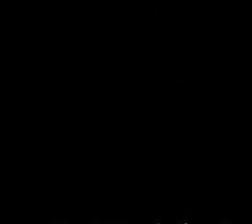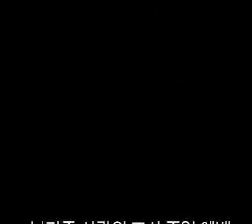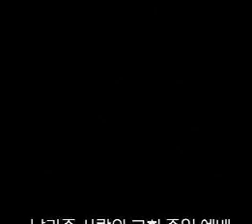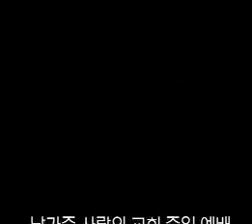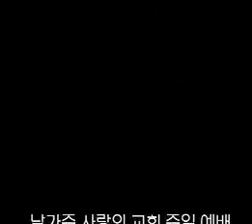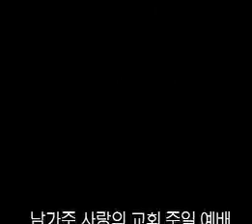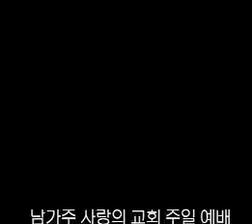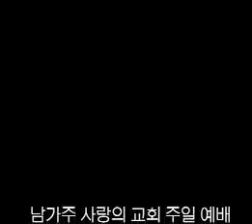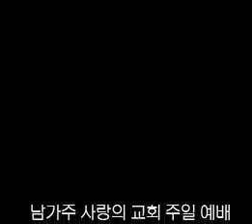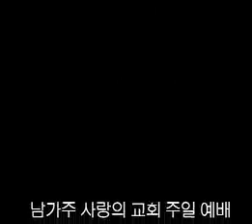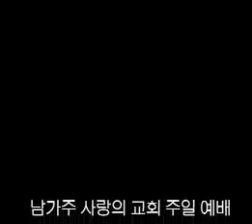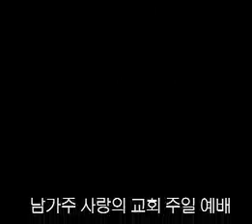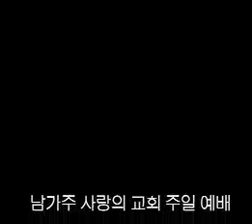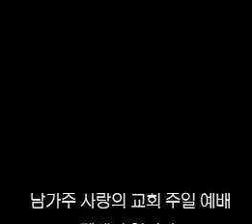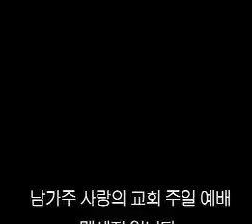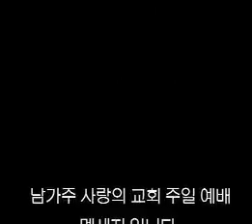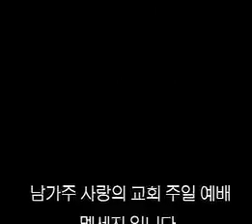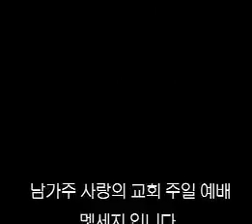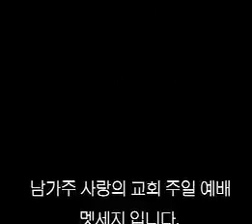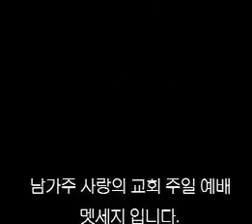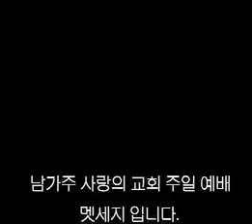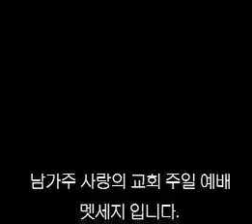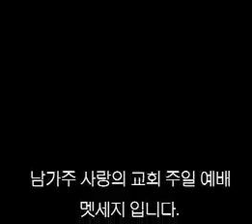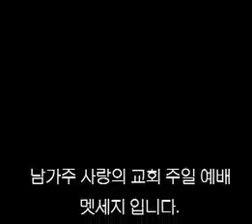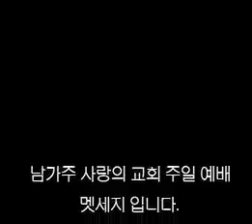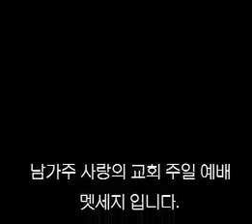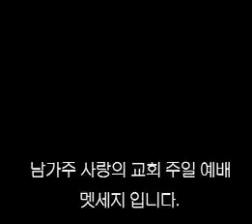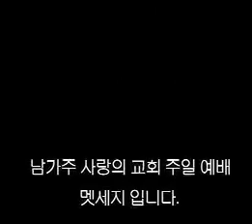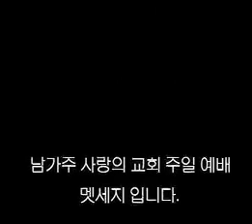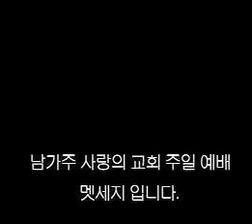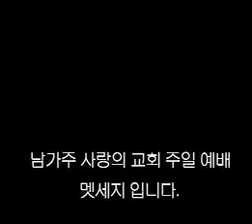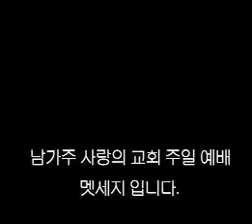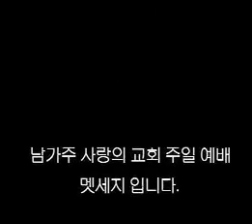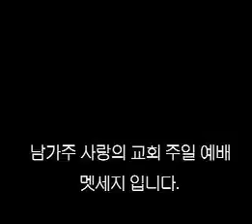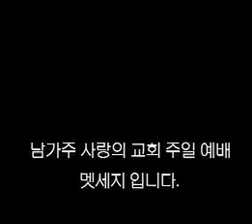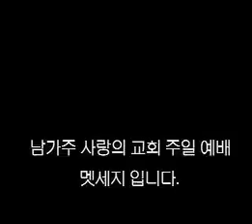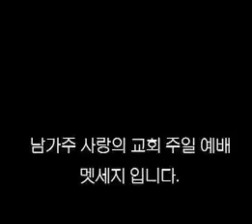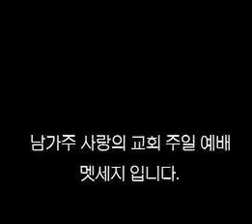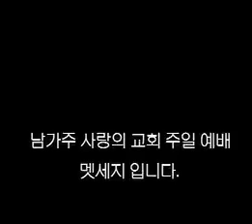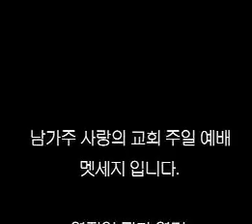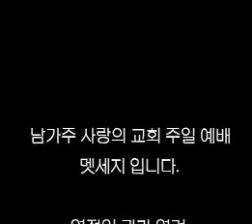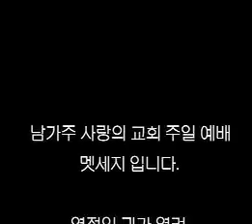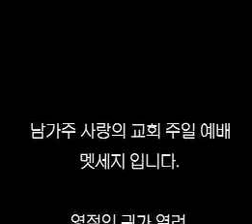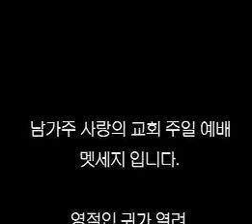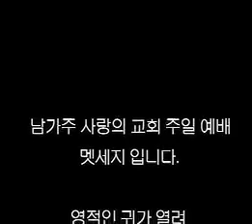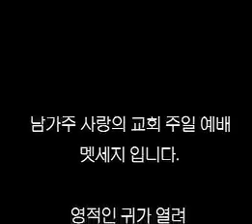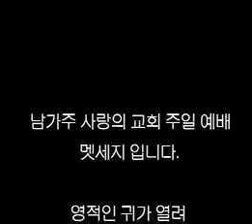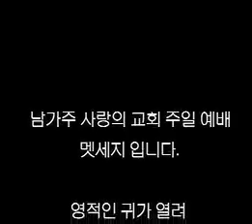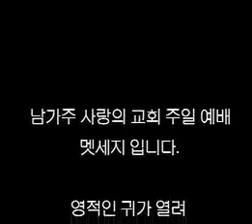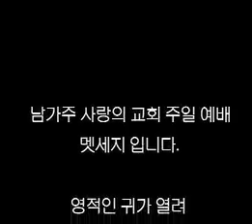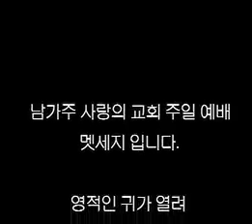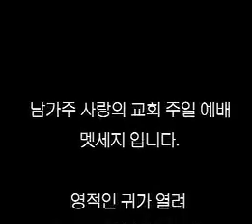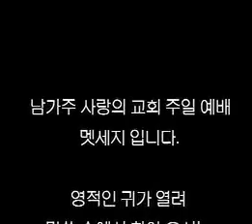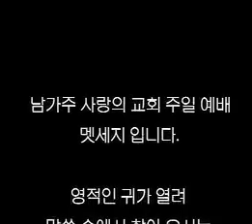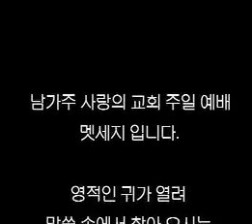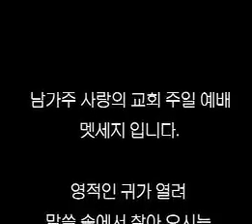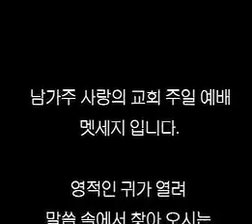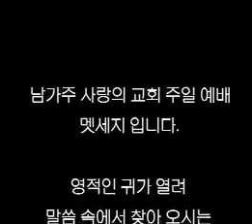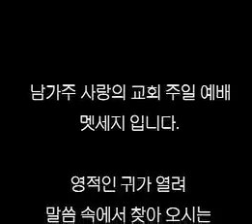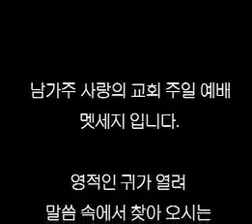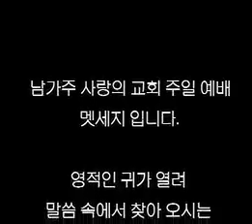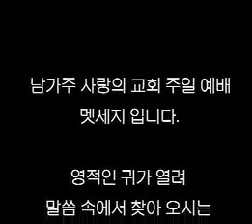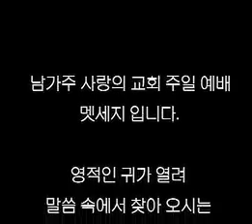남가주 사랑의 교회 주일 예배 메시지입니다. 영적인 귀가 열려 말씀